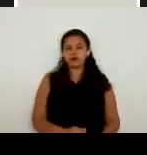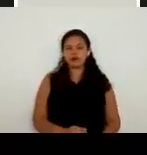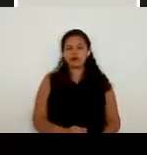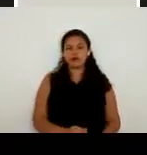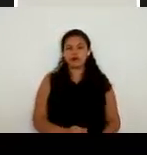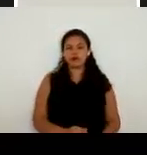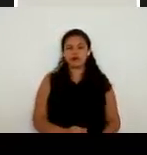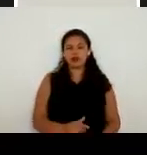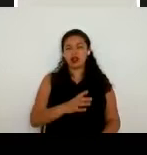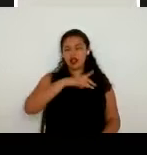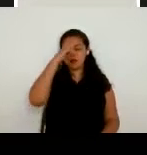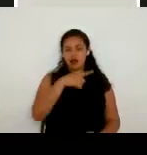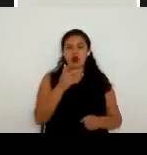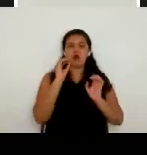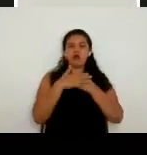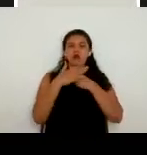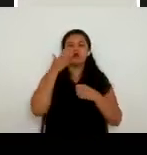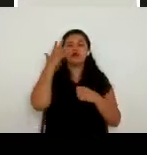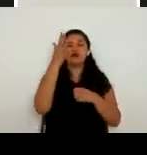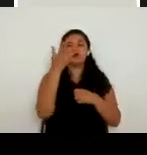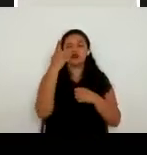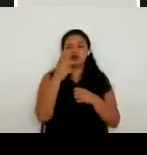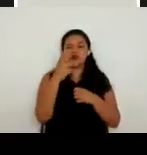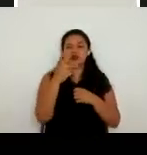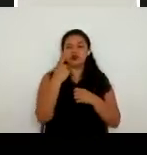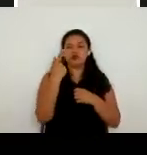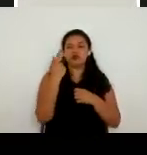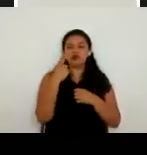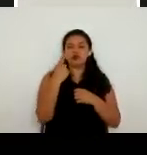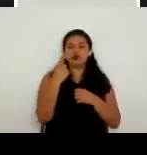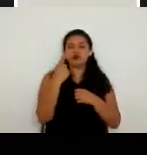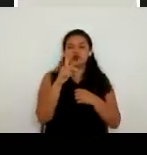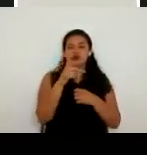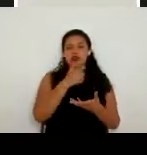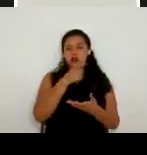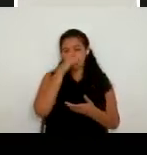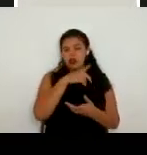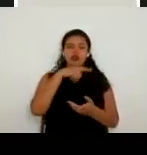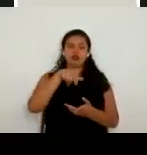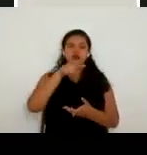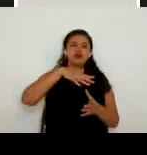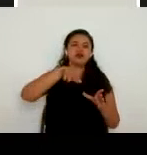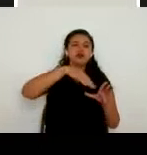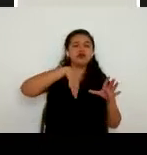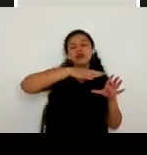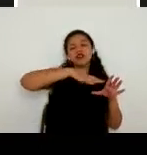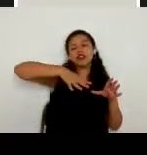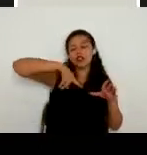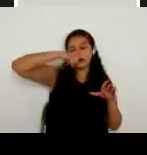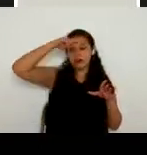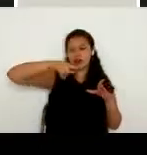o recursos potenciales dependiendo justamente de la indagación que hagamos a lo largo de